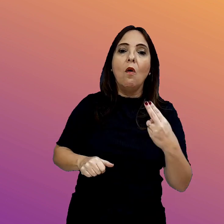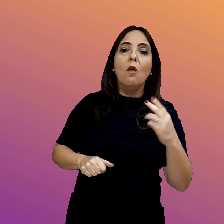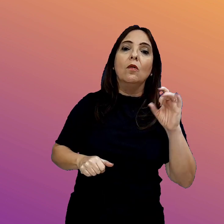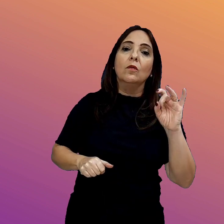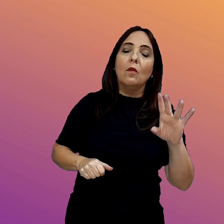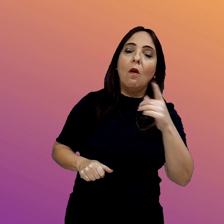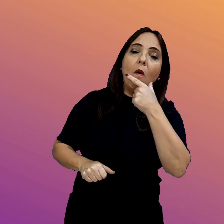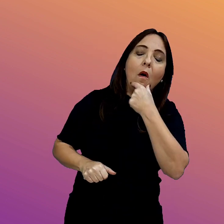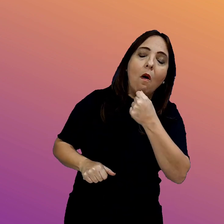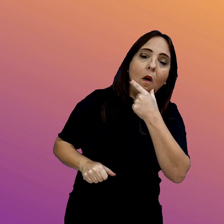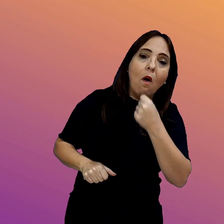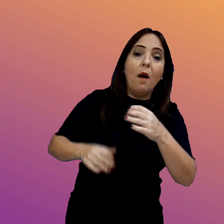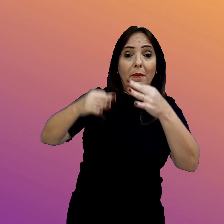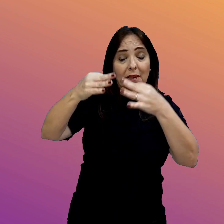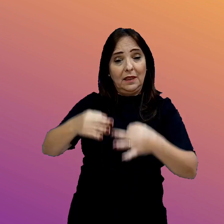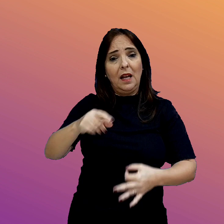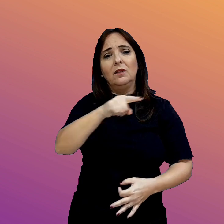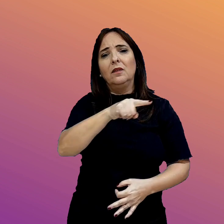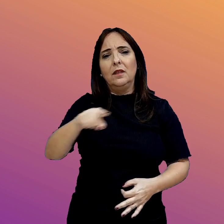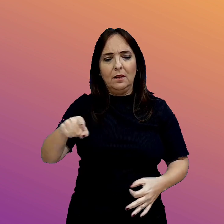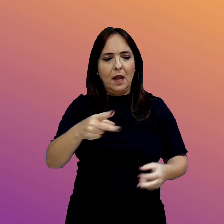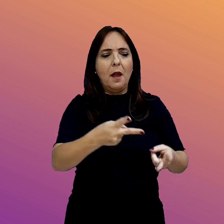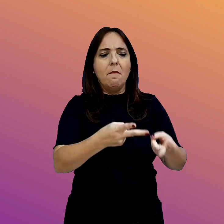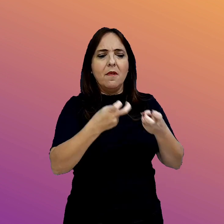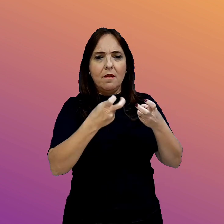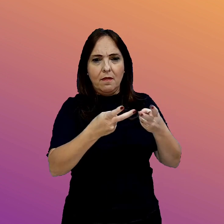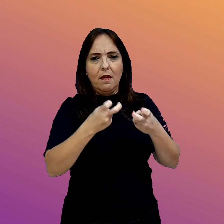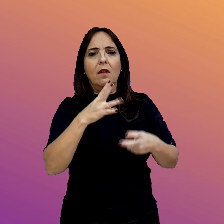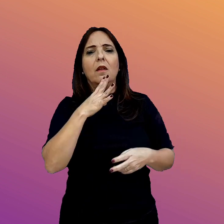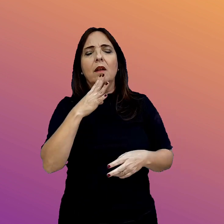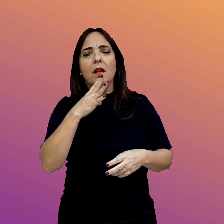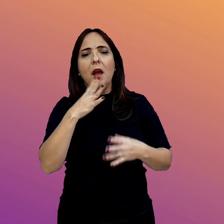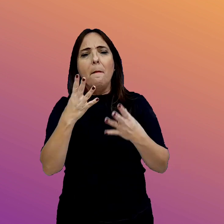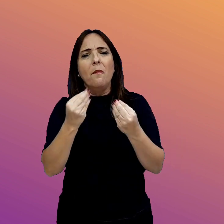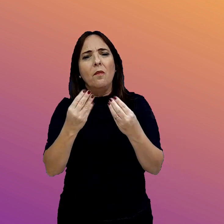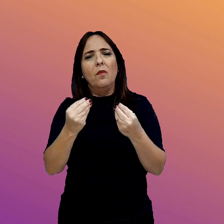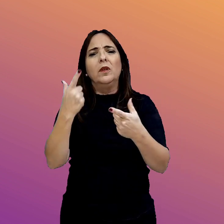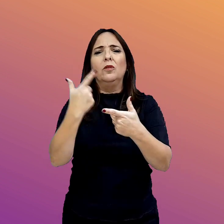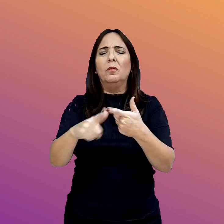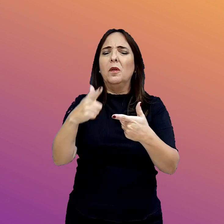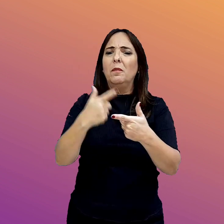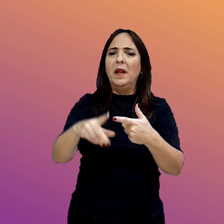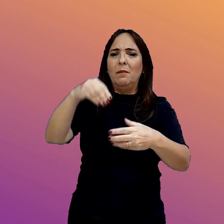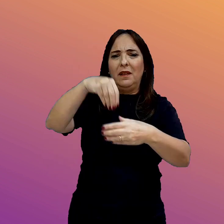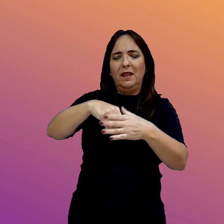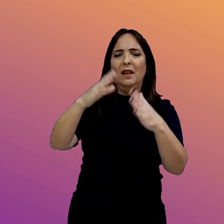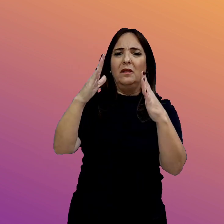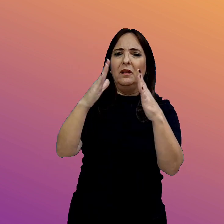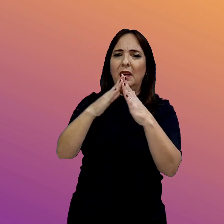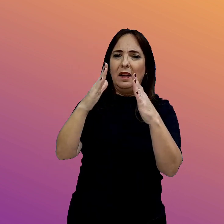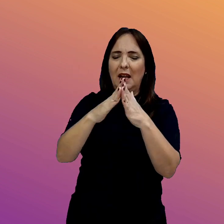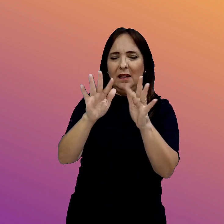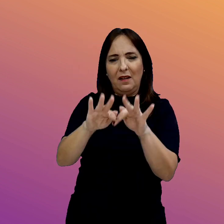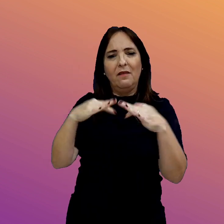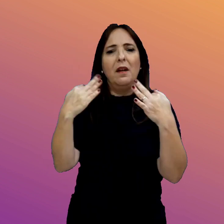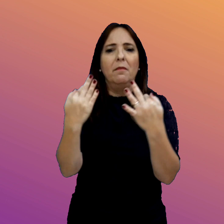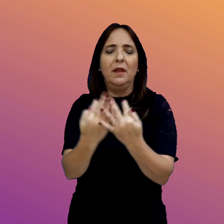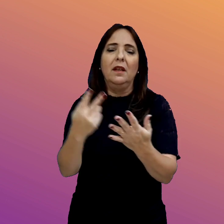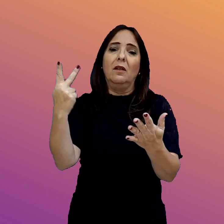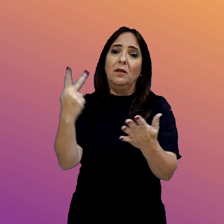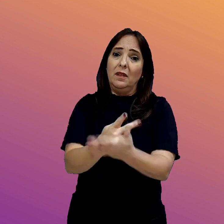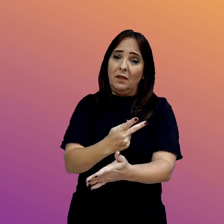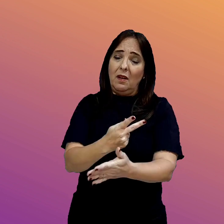vocês têm visto muitas questões nos lares acontecerem. Questões até que impedem, de fato,